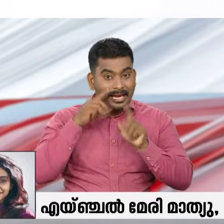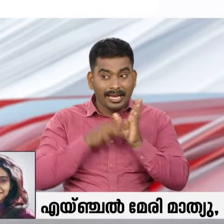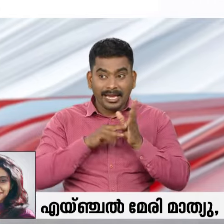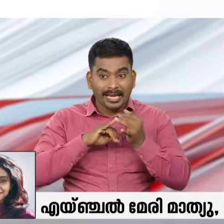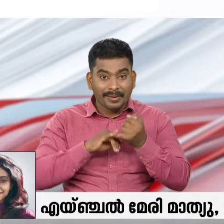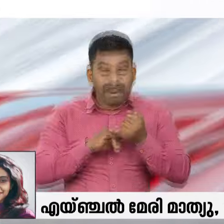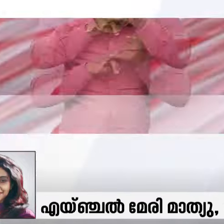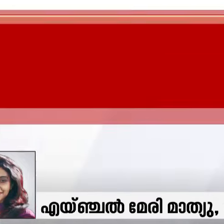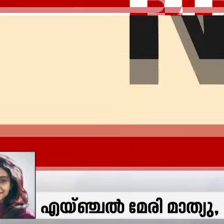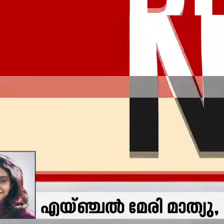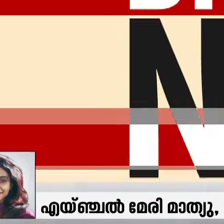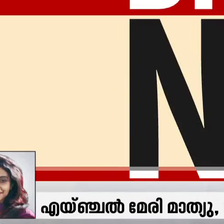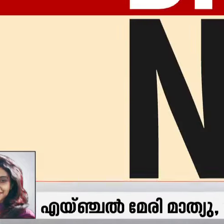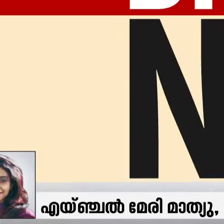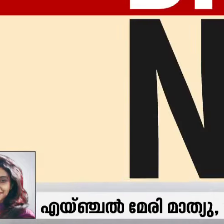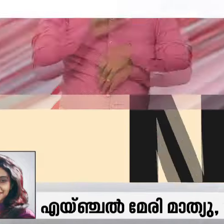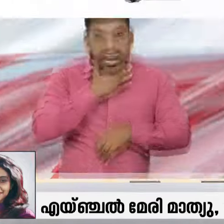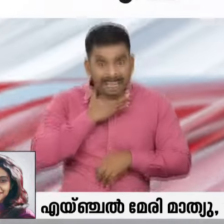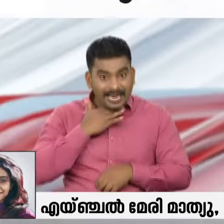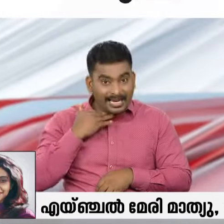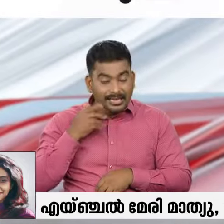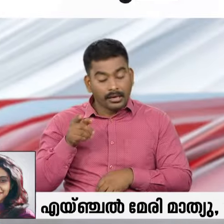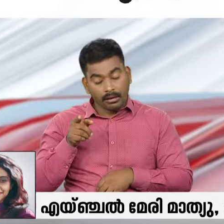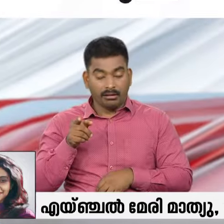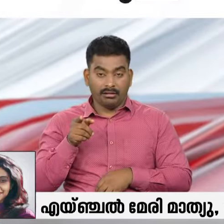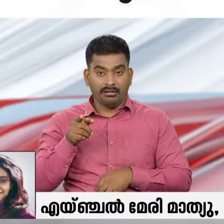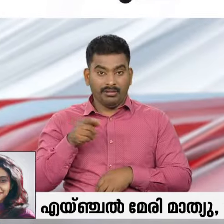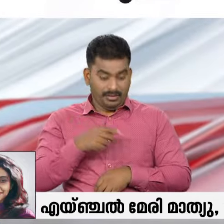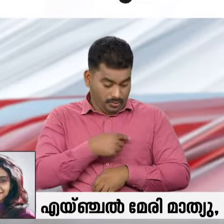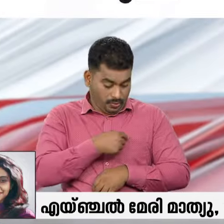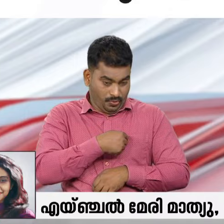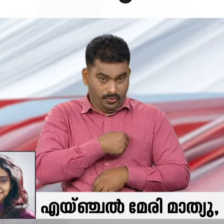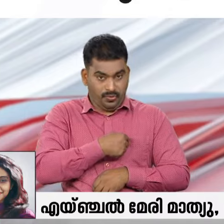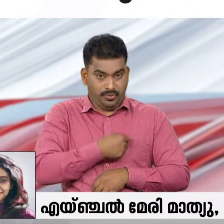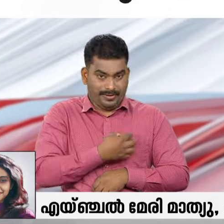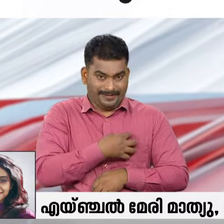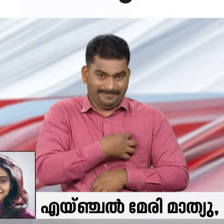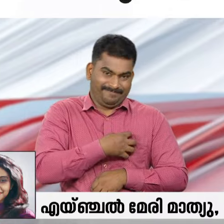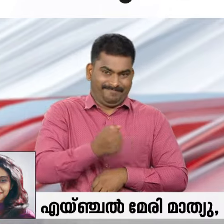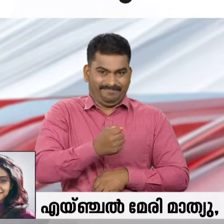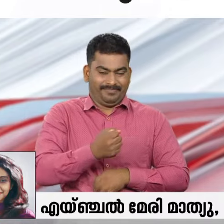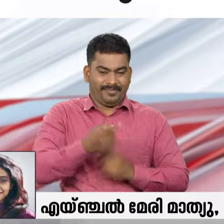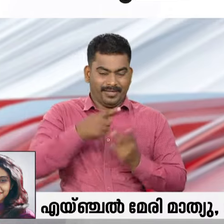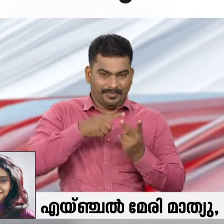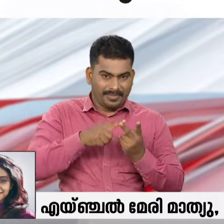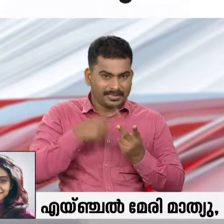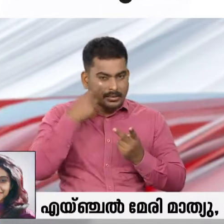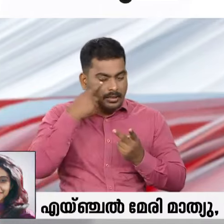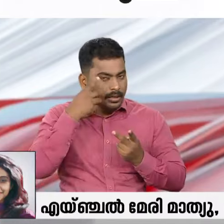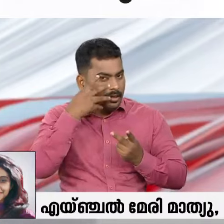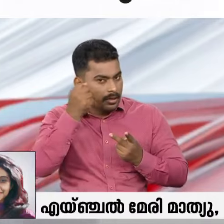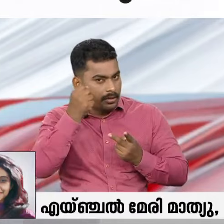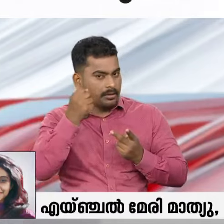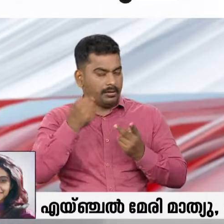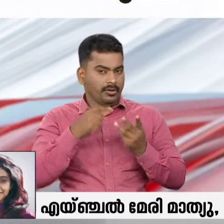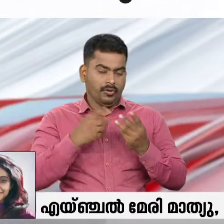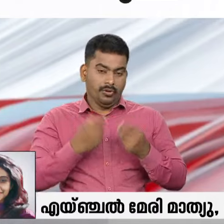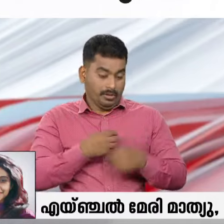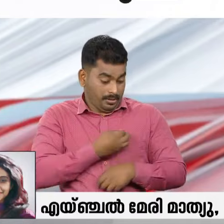ചെയ്യുന്നതിനുള്ള നടപടിക്രമങ്ങളിലേക്ക് കടക്കുകയുമായിരുന്നു. ഹൃദയം ഉൾപ്പെടെ 5 അവയവങ്ങളാണ് ഡാനിയയുടെ ദാനം ചെയ്തത്. ഇതിൽ